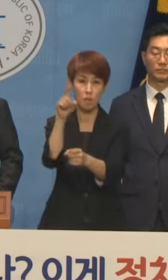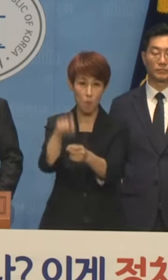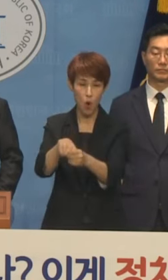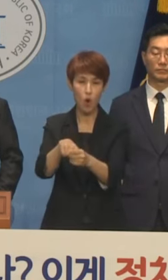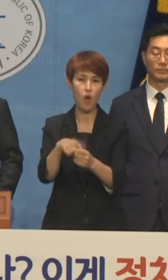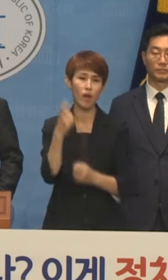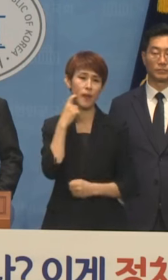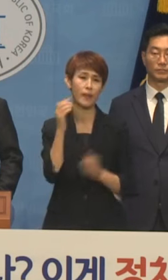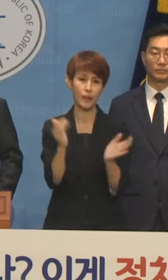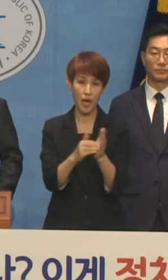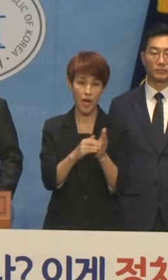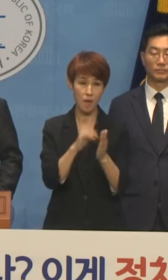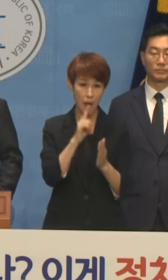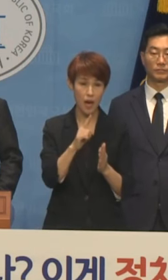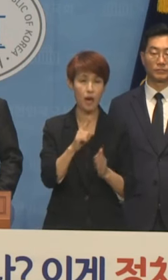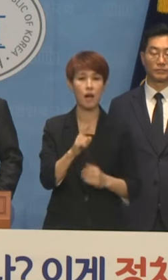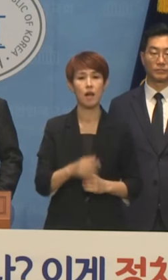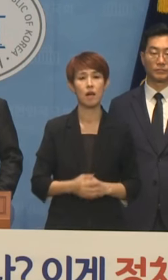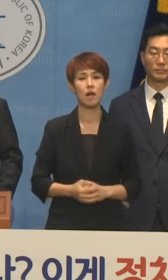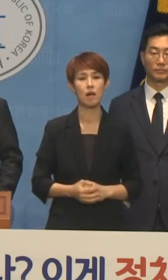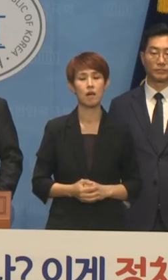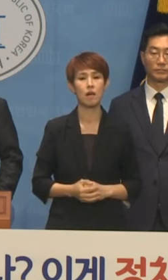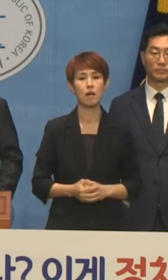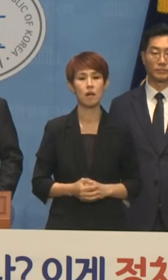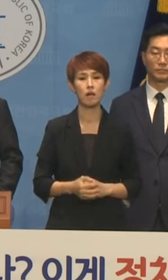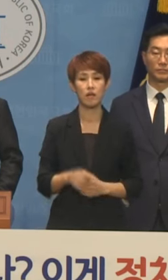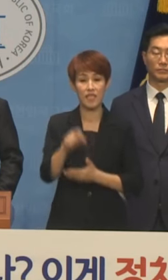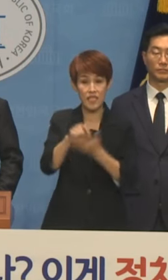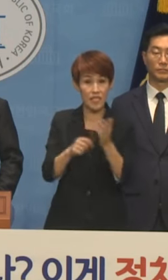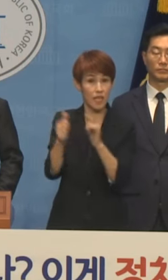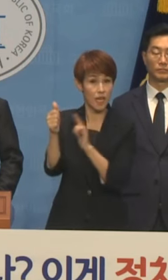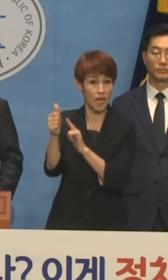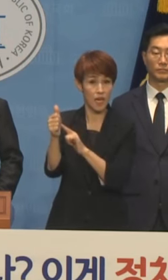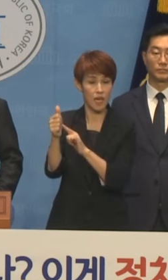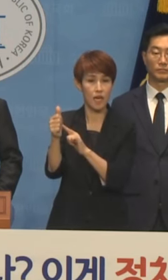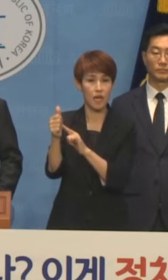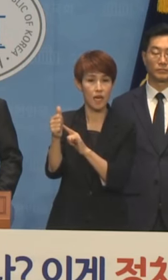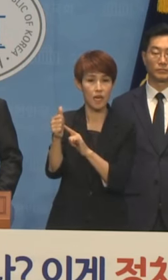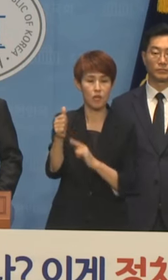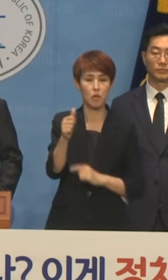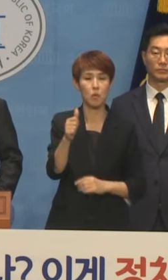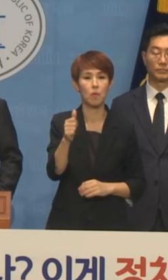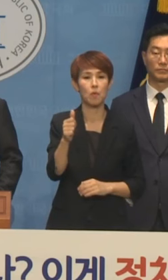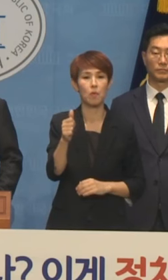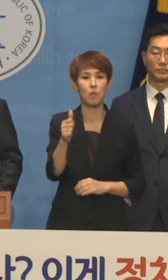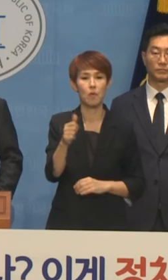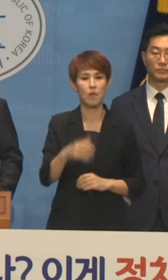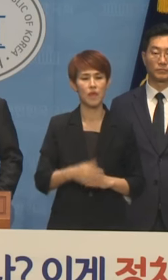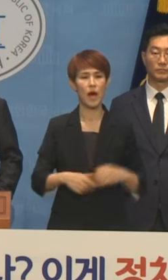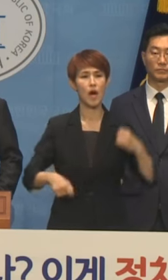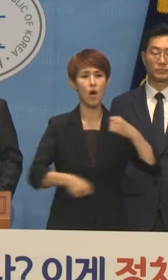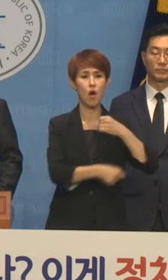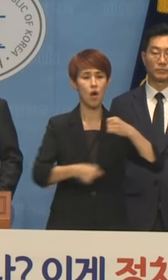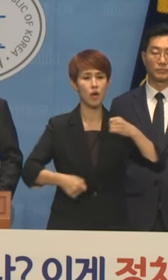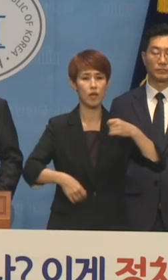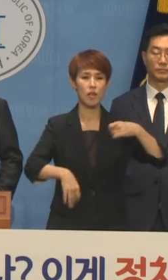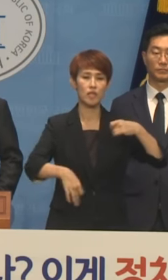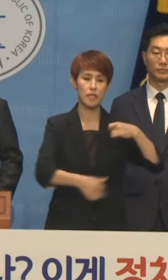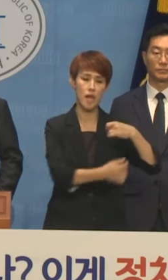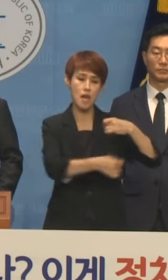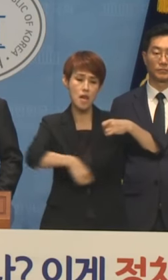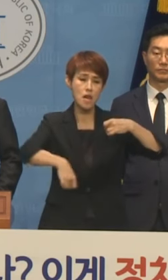첼리스트가 저희 뉴탐사 기자 그리고 지인을 상대로 해서 윤석열 한동훈이 있는 자리에서 내가 연주한 것은 사실이다